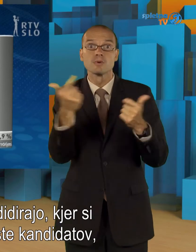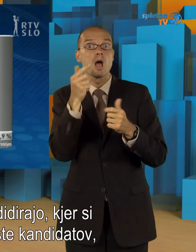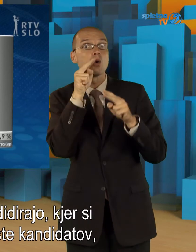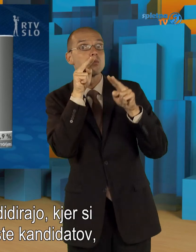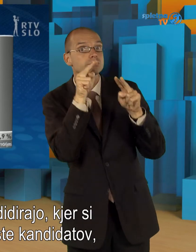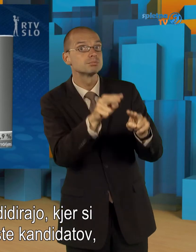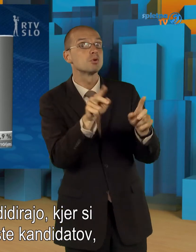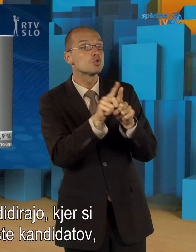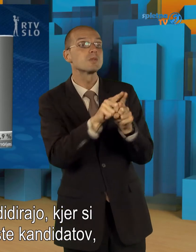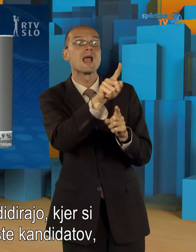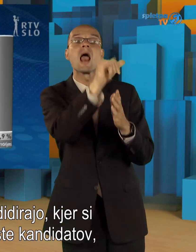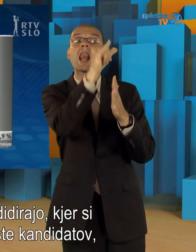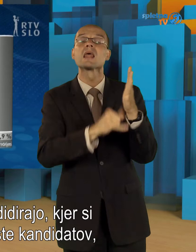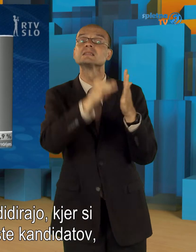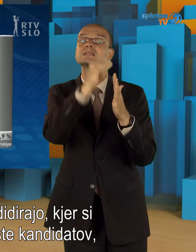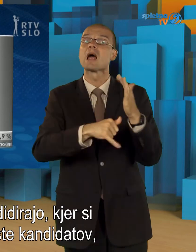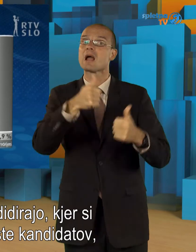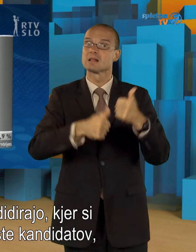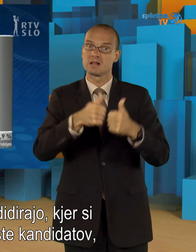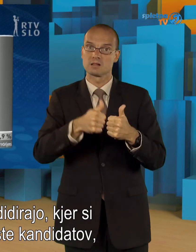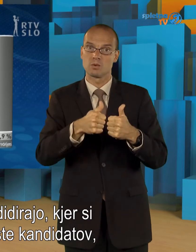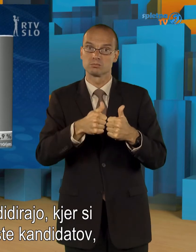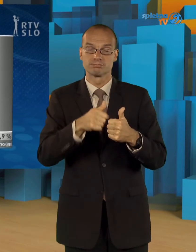nameravajo stranke nastopiti na volitvah.